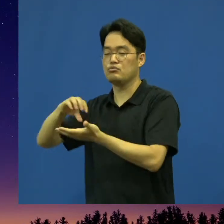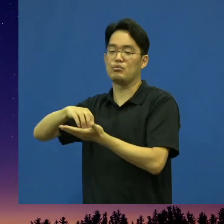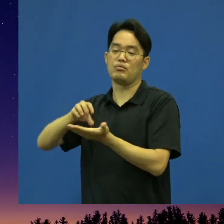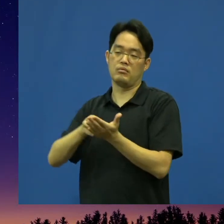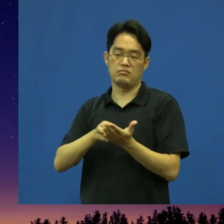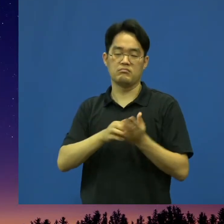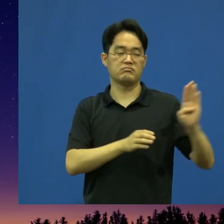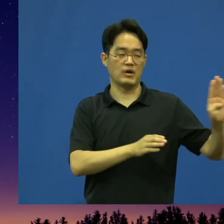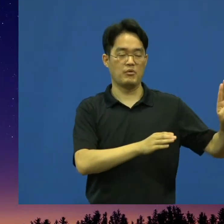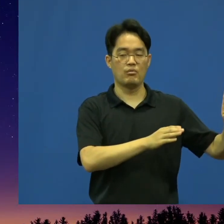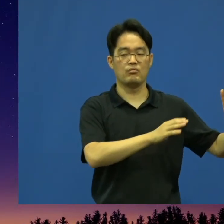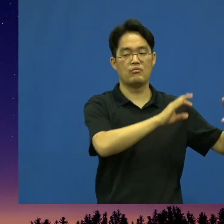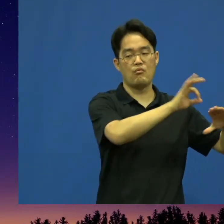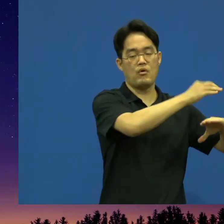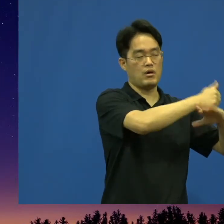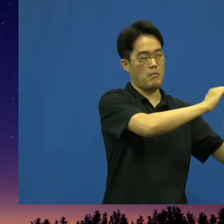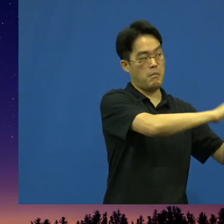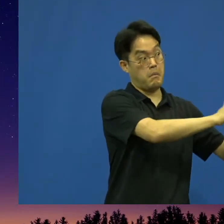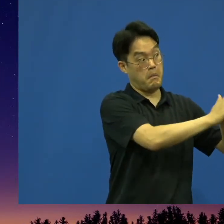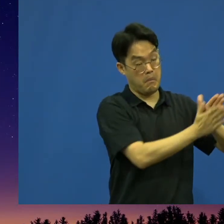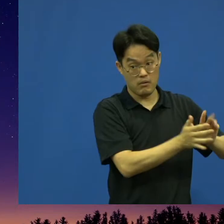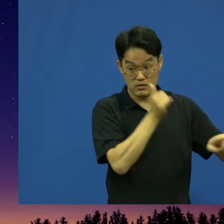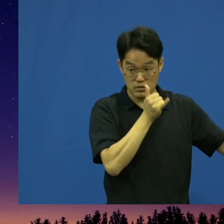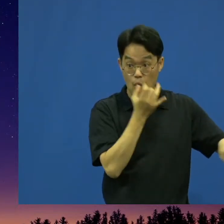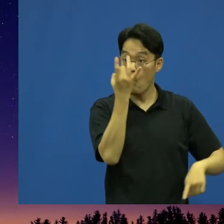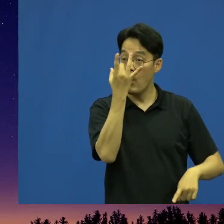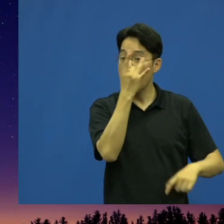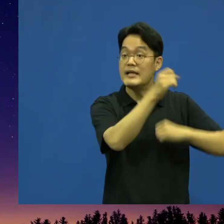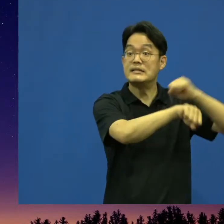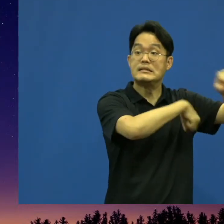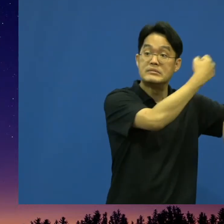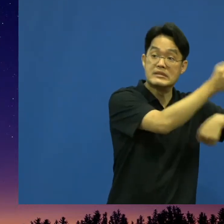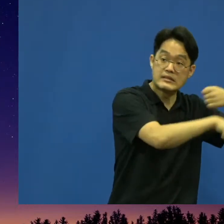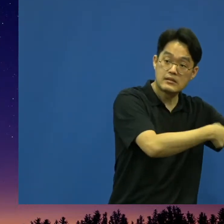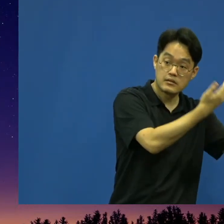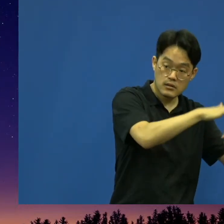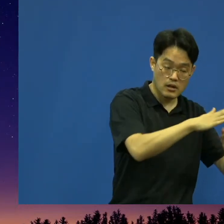돼요. 짐승인데